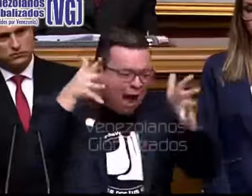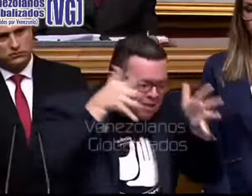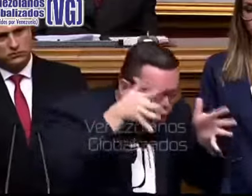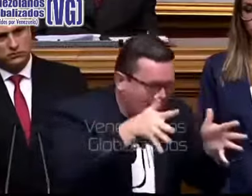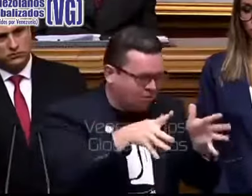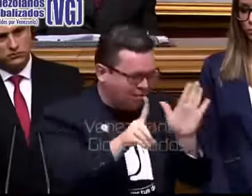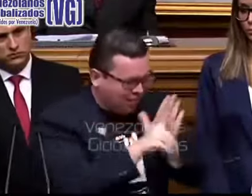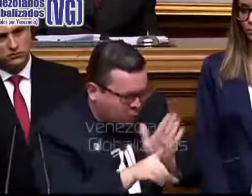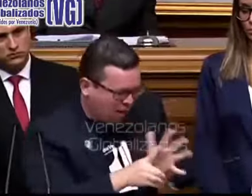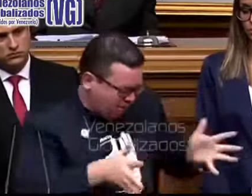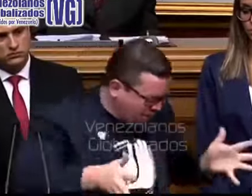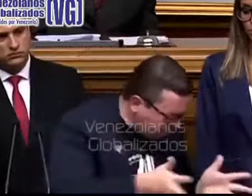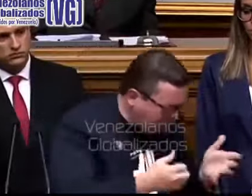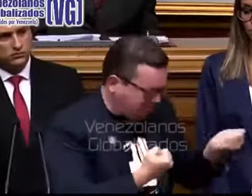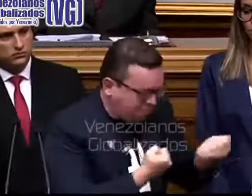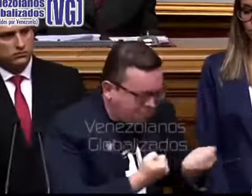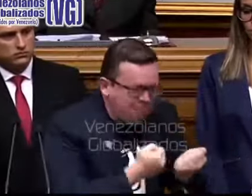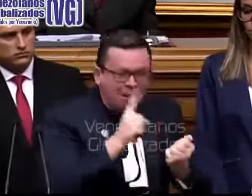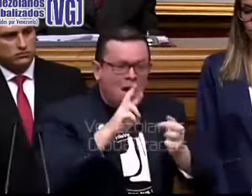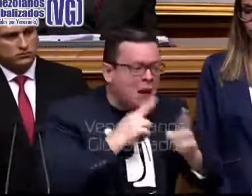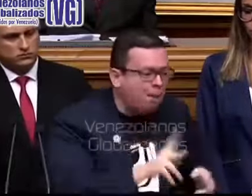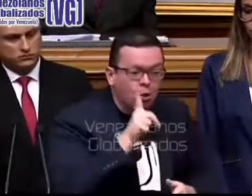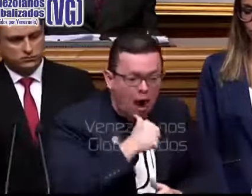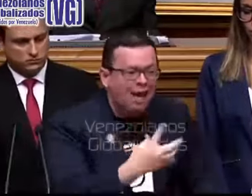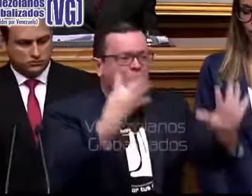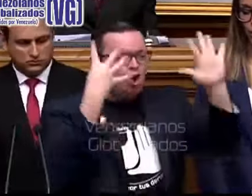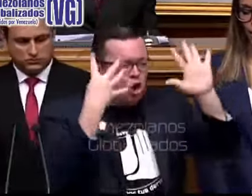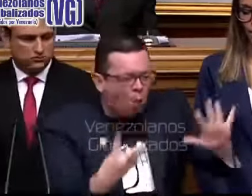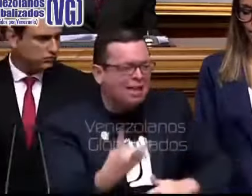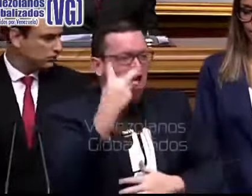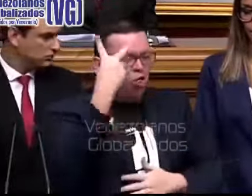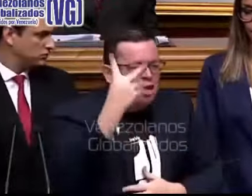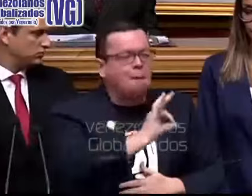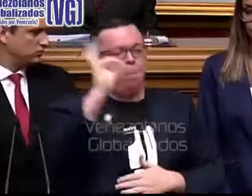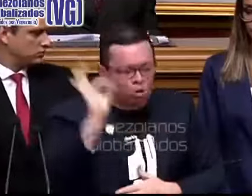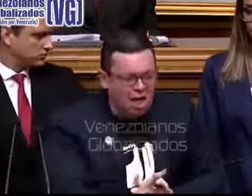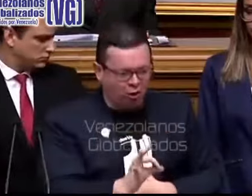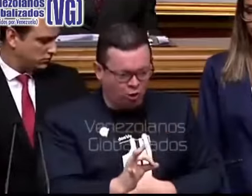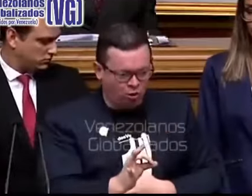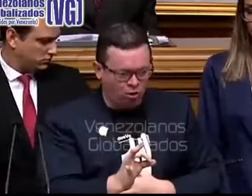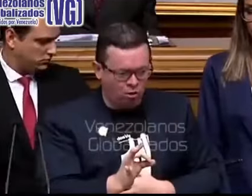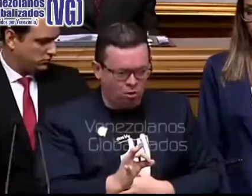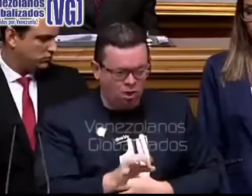si el estado asesoraba a estas personas, si habían recibido alguna asesoría. Y el 92%